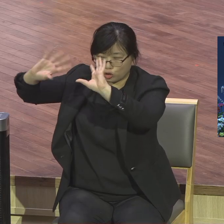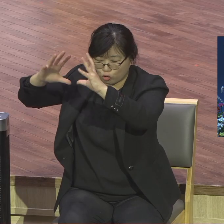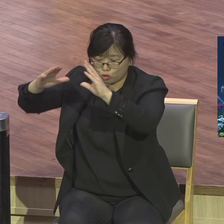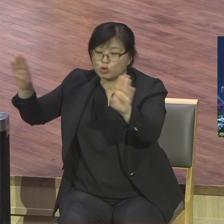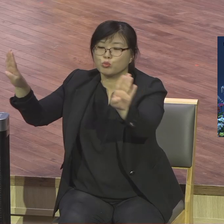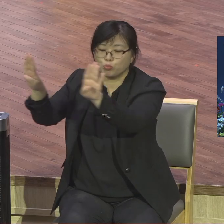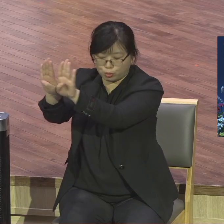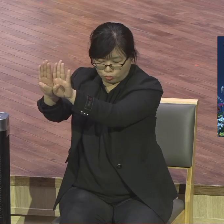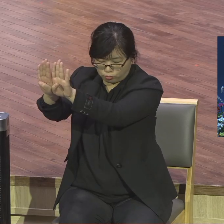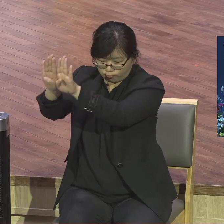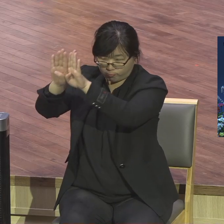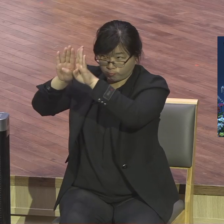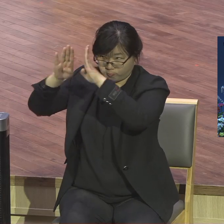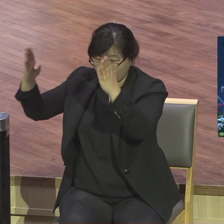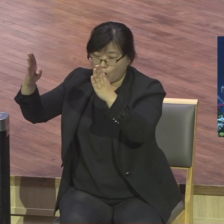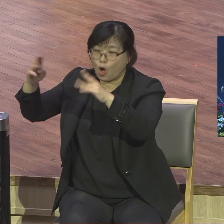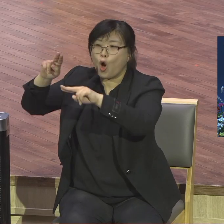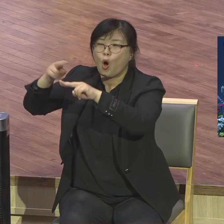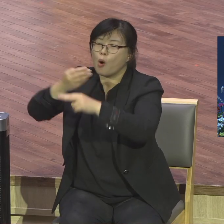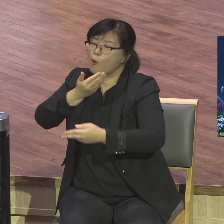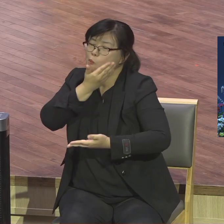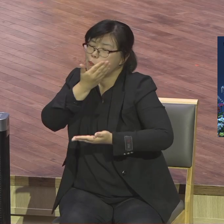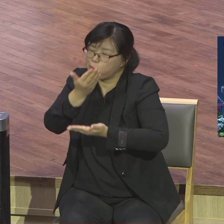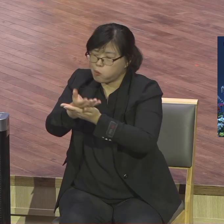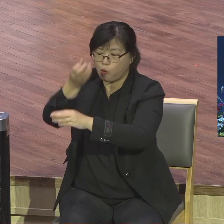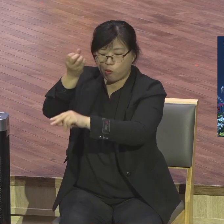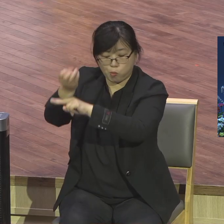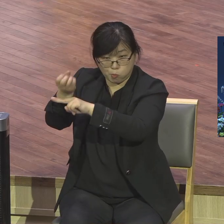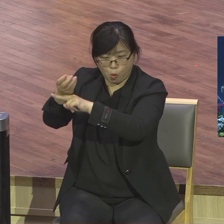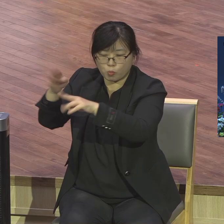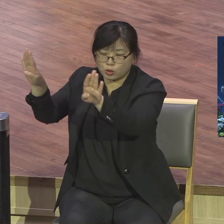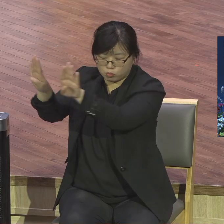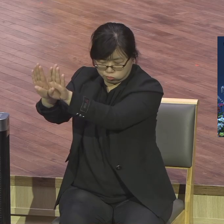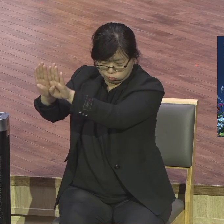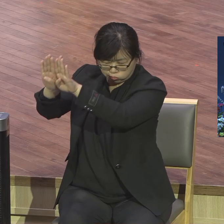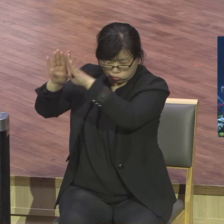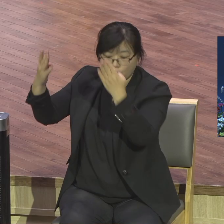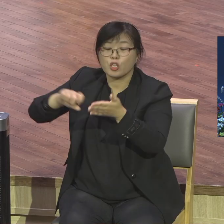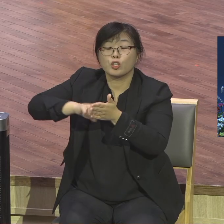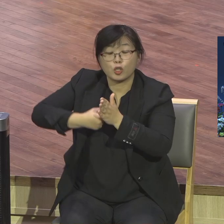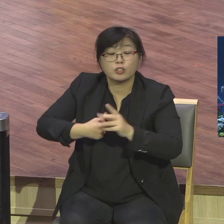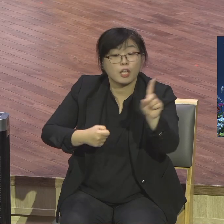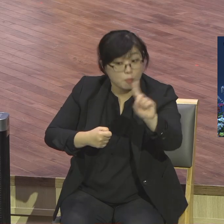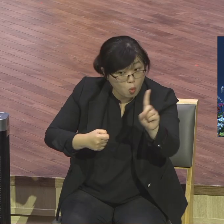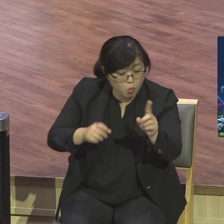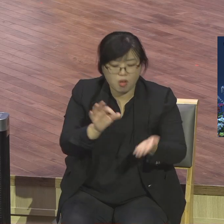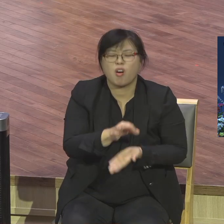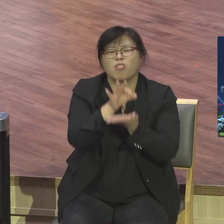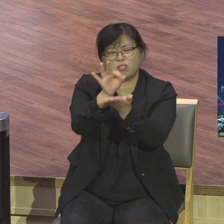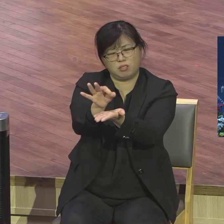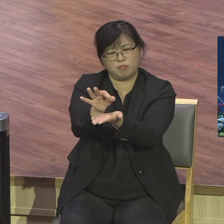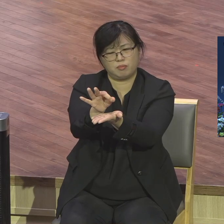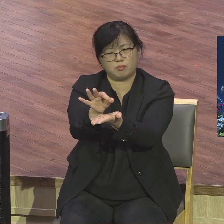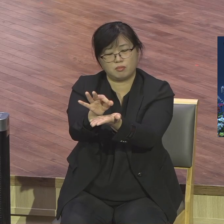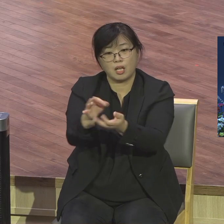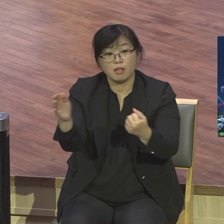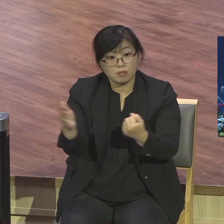여러분 기쁨으로 하나님 앞에 들으시기 바랍니다 축복받으라고 하는 말이